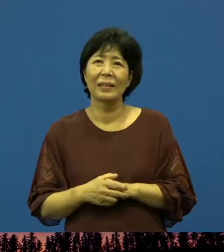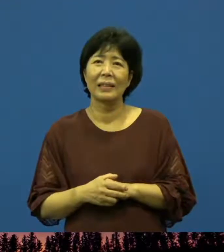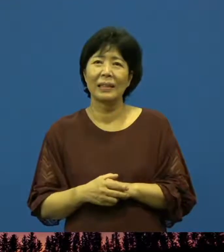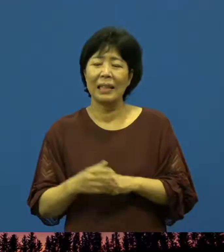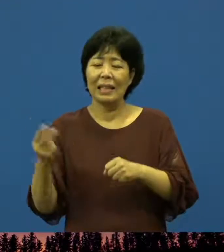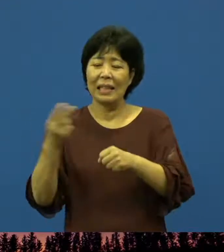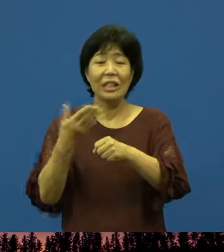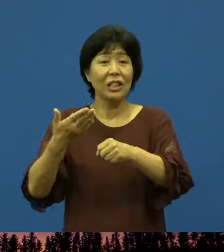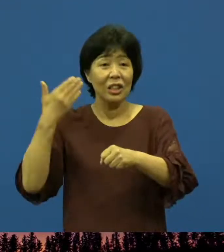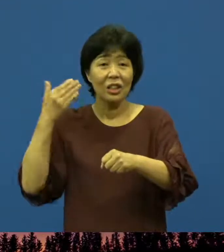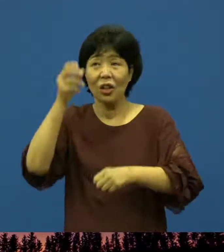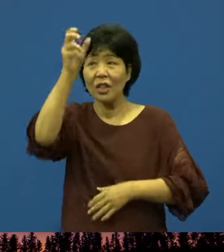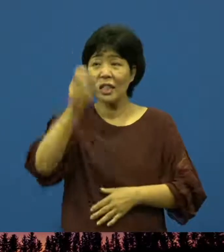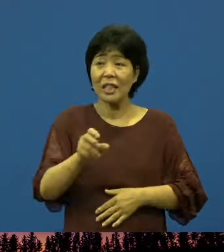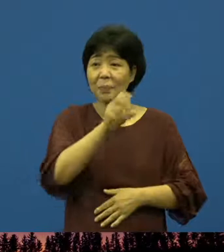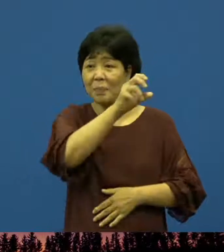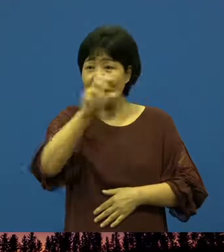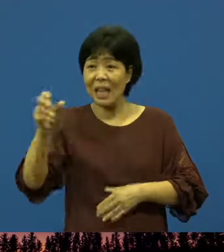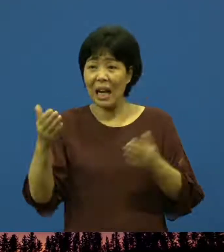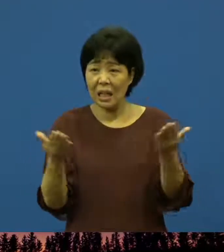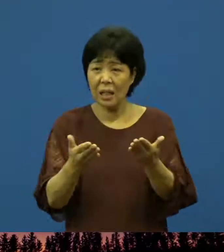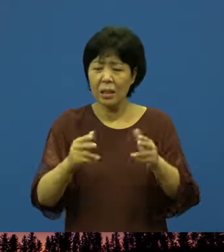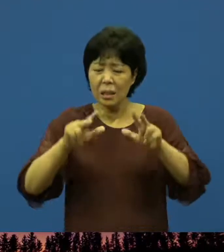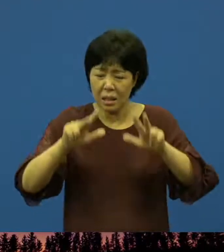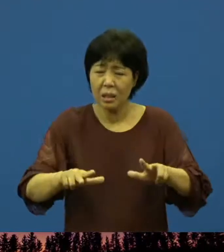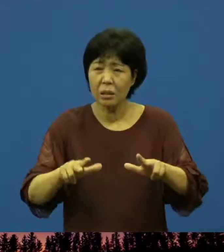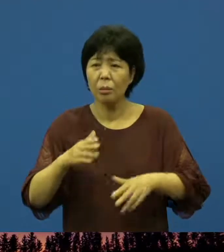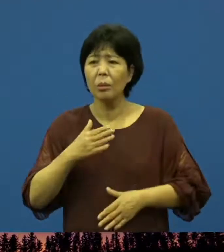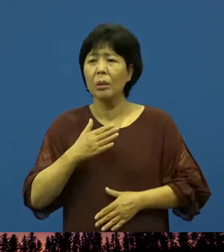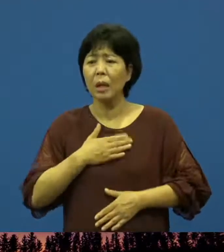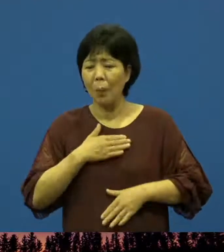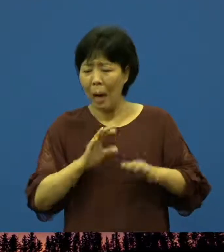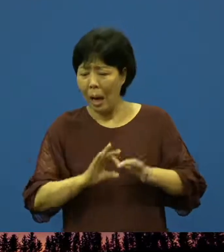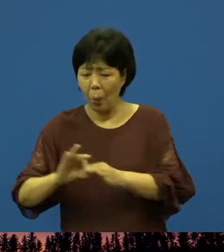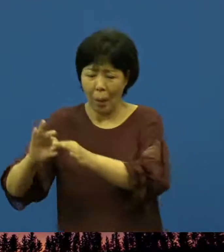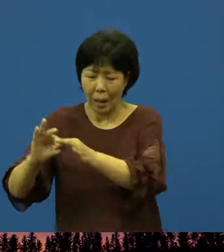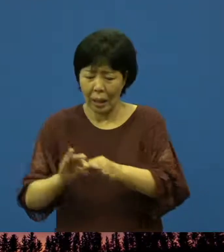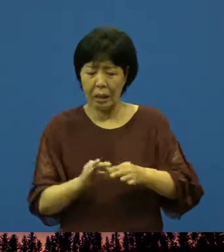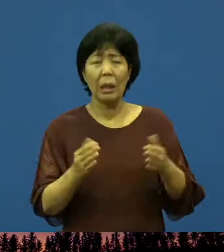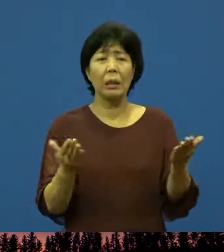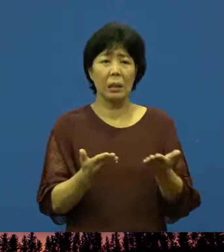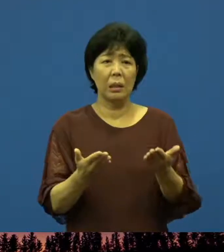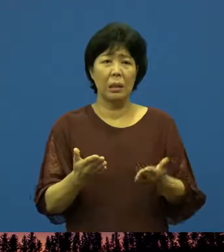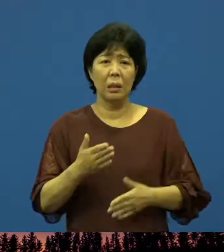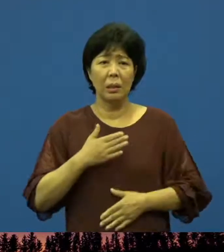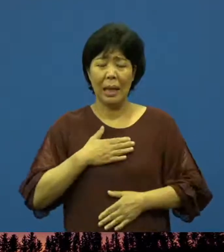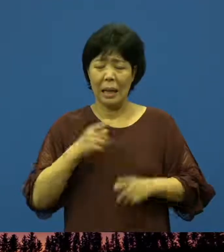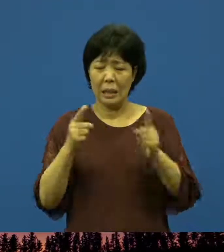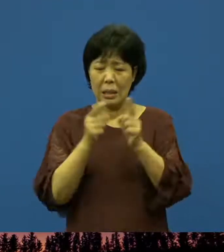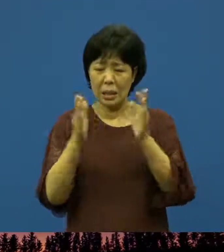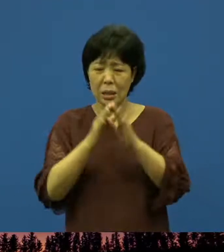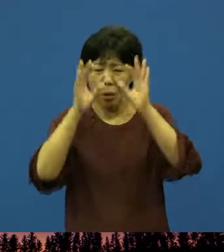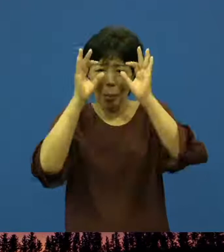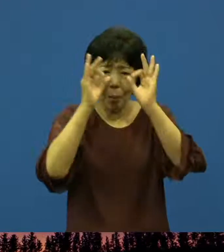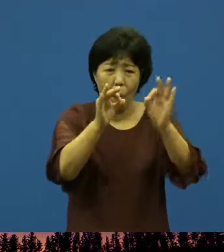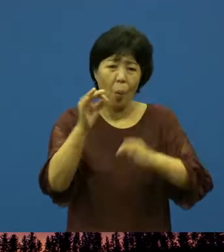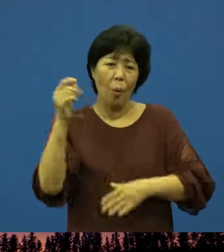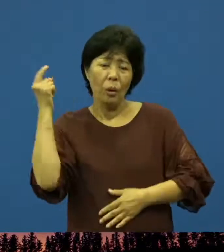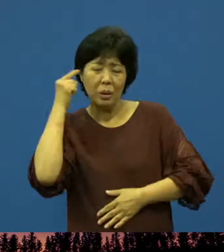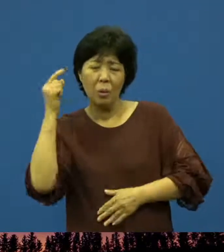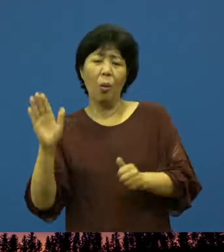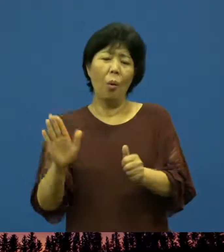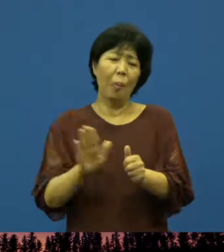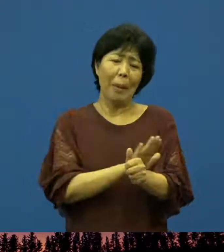2000년 전에 십자가 사건이 이게 나의 사건이 되고 내가 보고 듣고 만진 바 된 사건이 되고 이제는 더 이상 나와 분리할 수